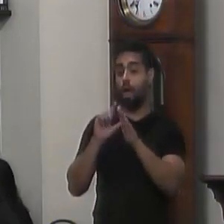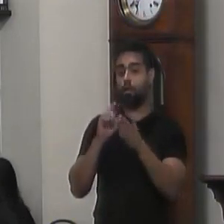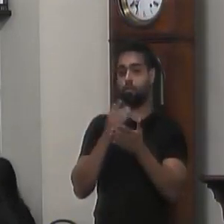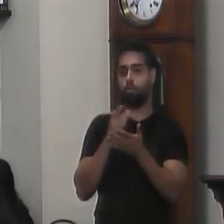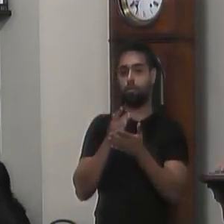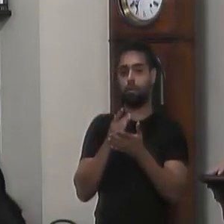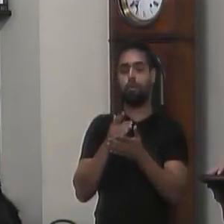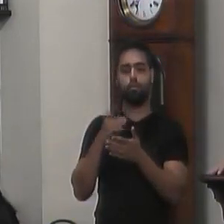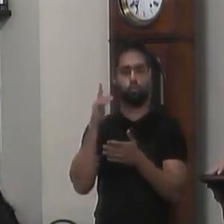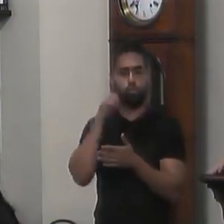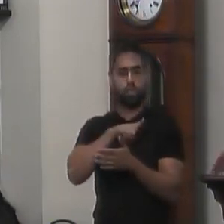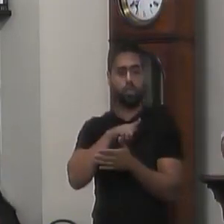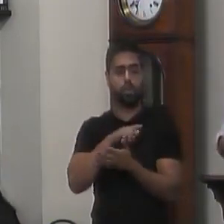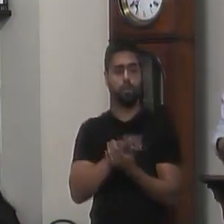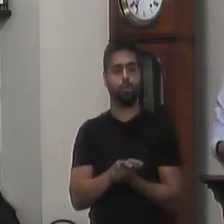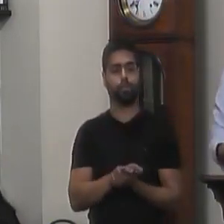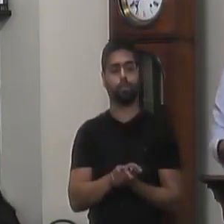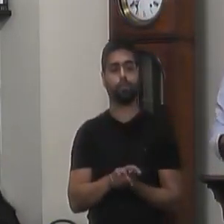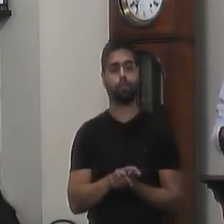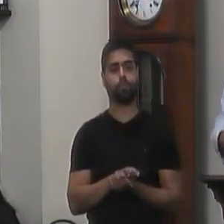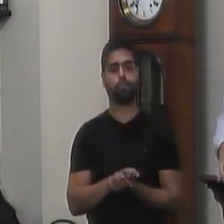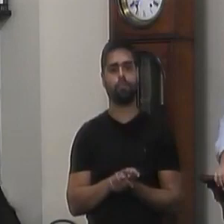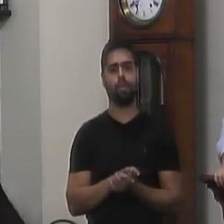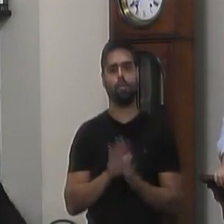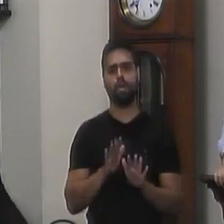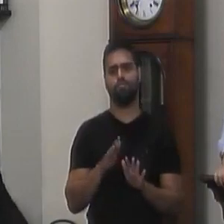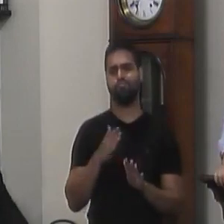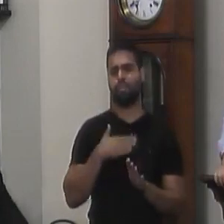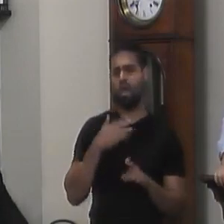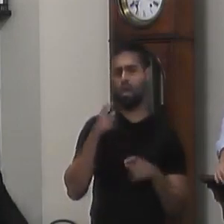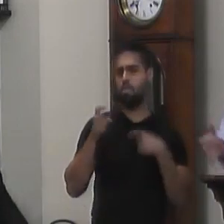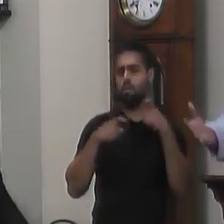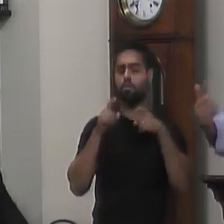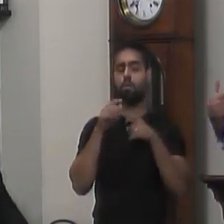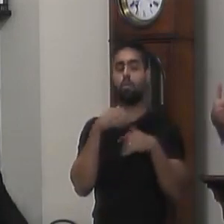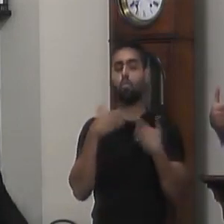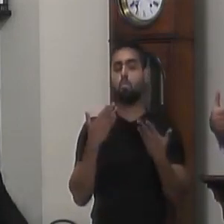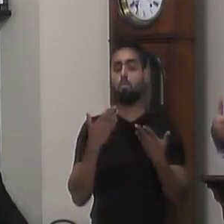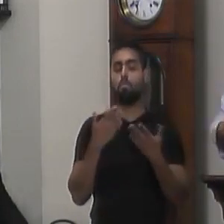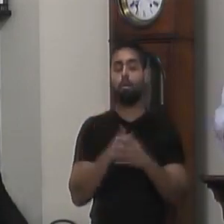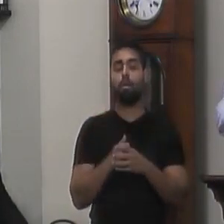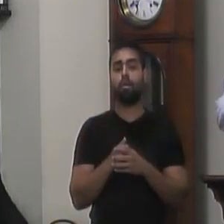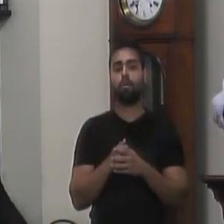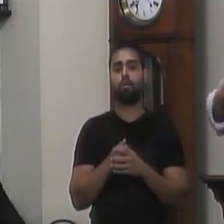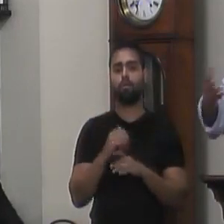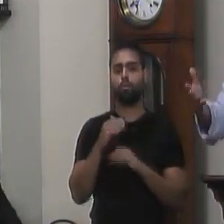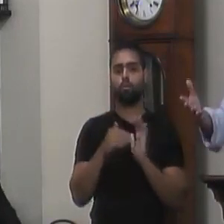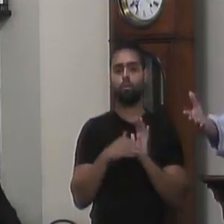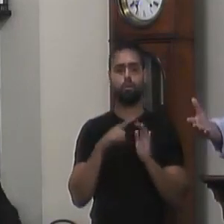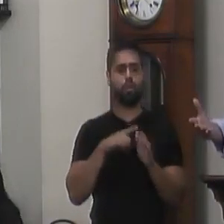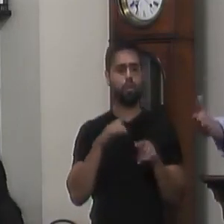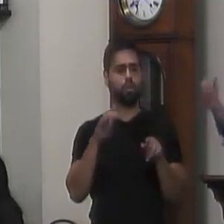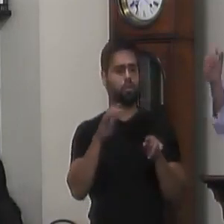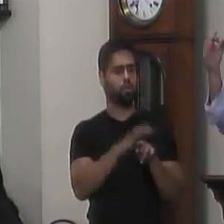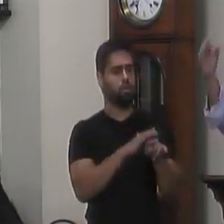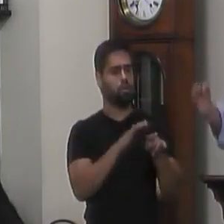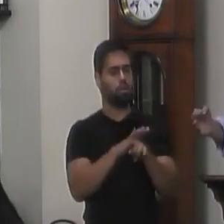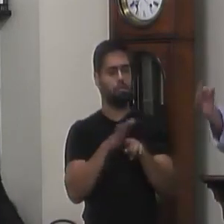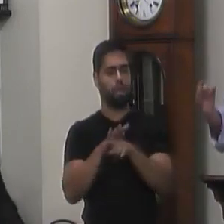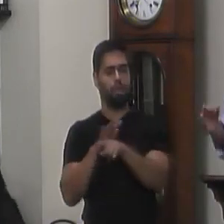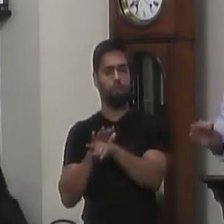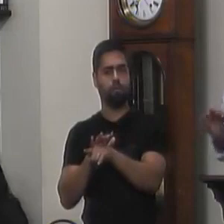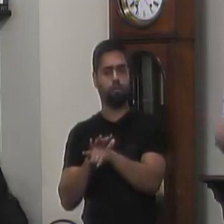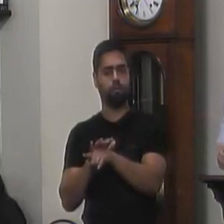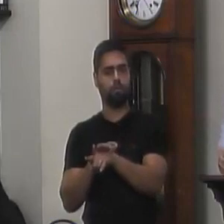isso ia acontecer. E qual a minha preocupação? Todos, eu acho que estão sendo questionados